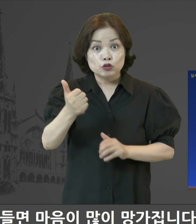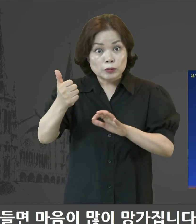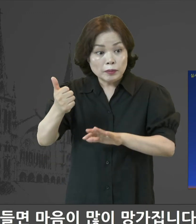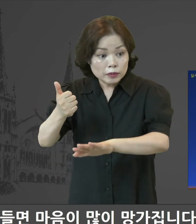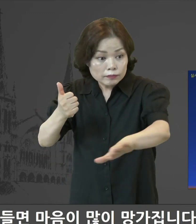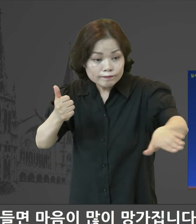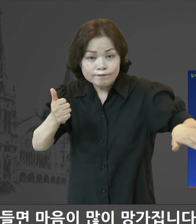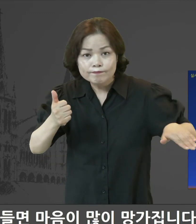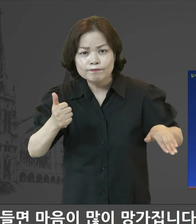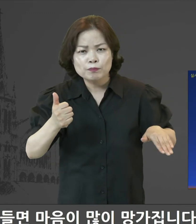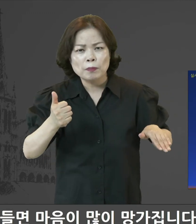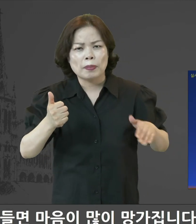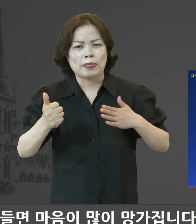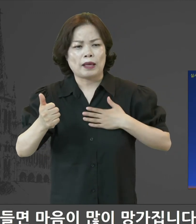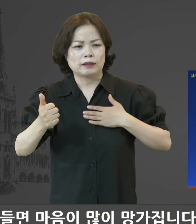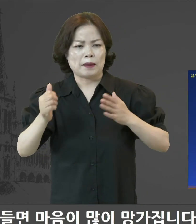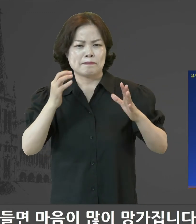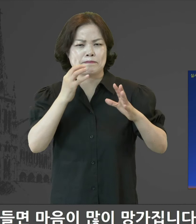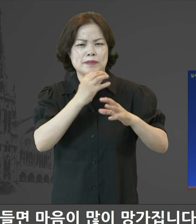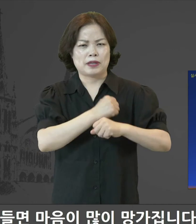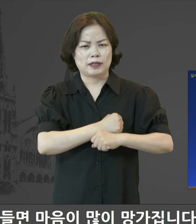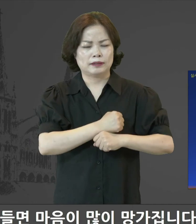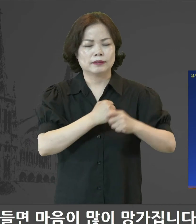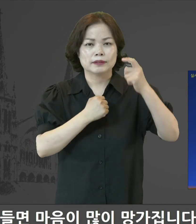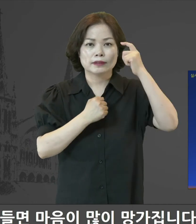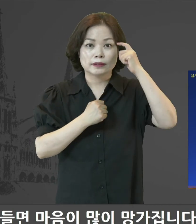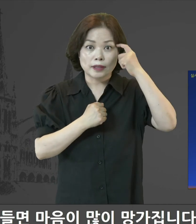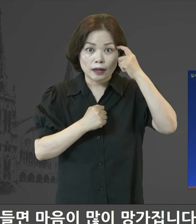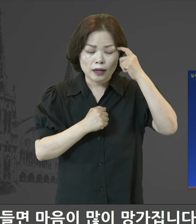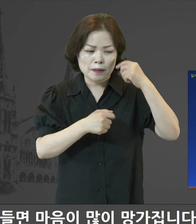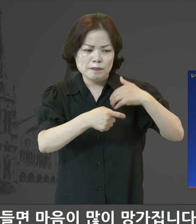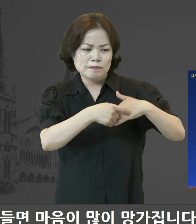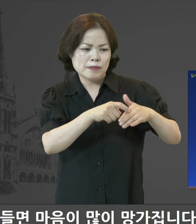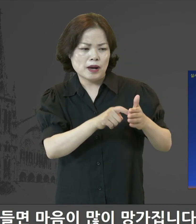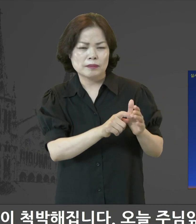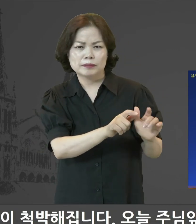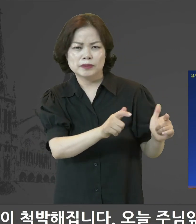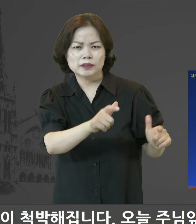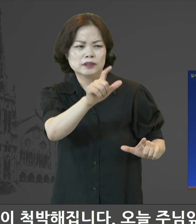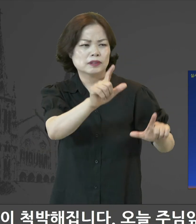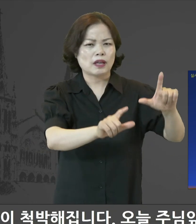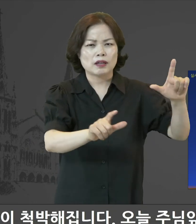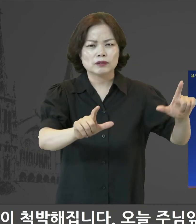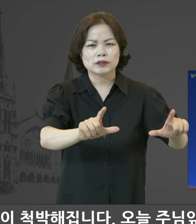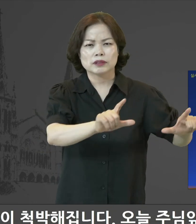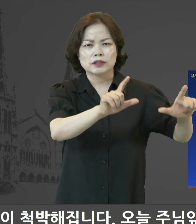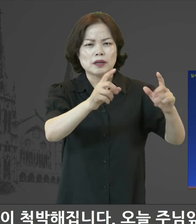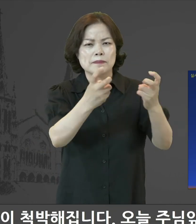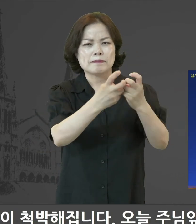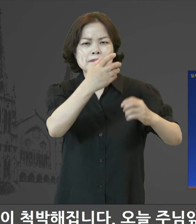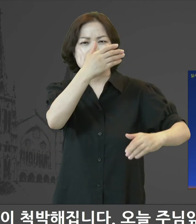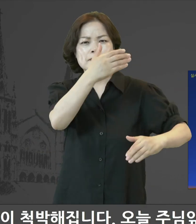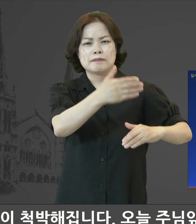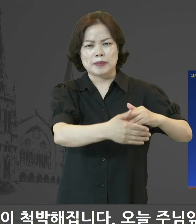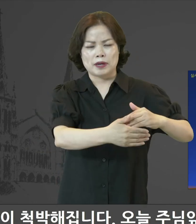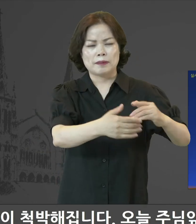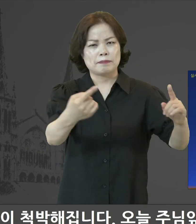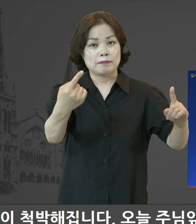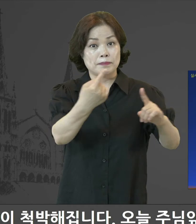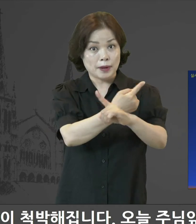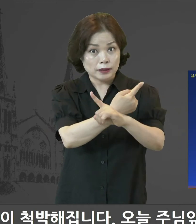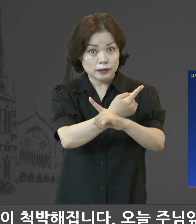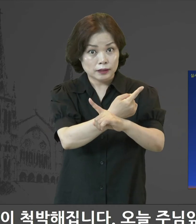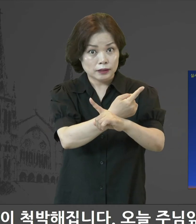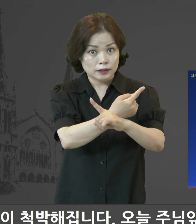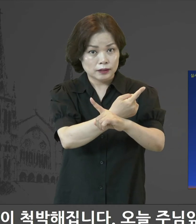이 시간 나의 망가진 생각들, 마음들, 태도들, 삶의 방식들 고치실 수